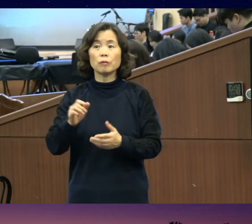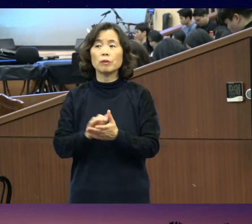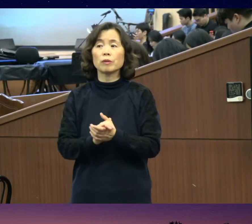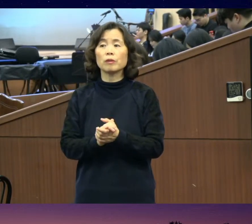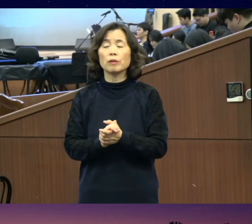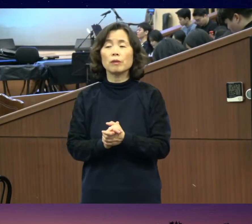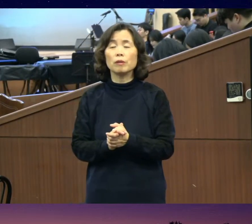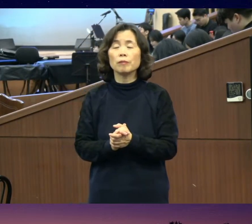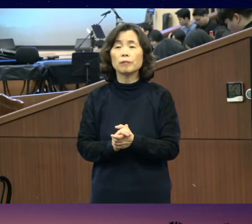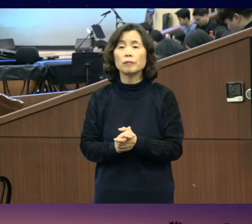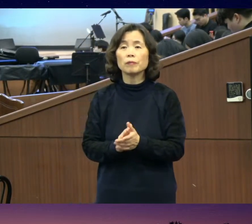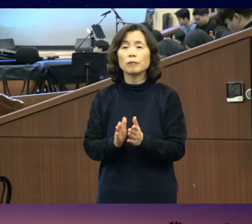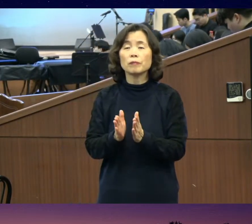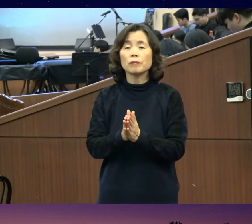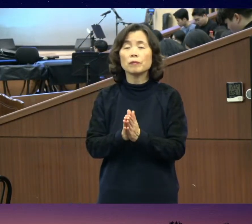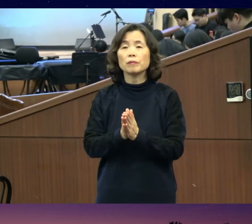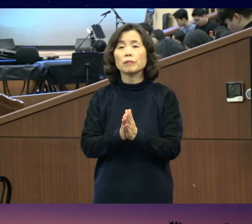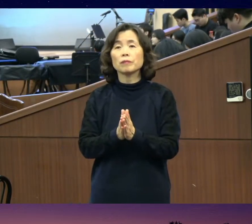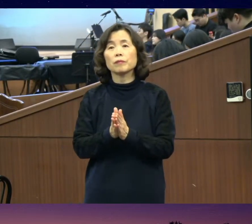말씀 보겠습니다.